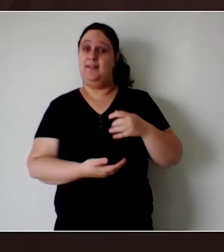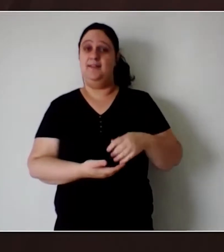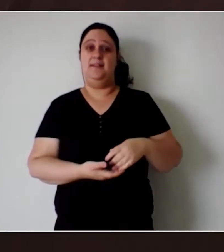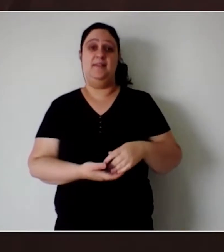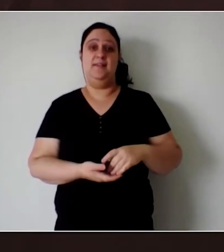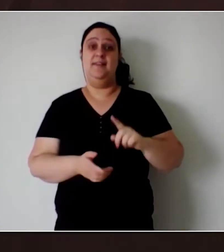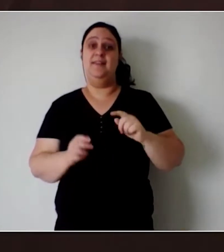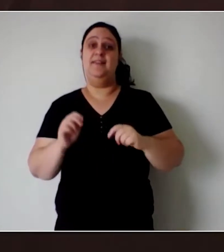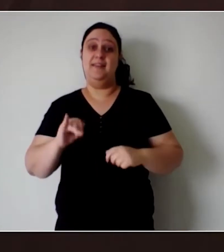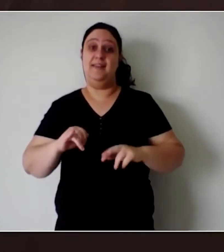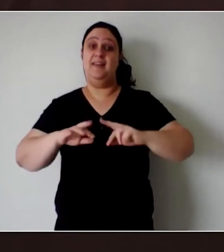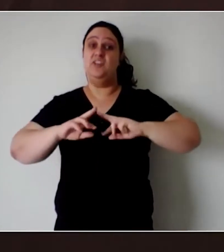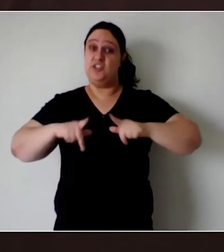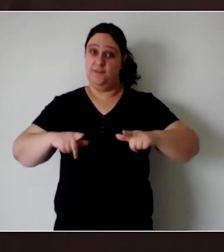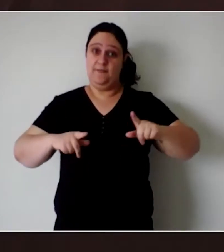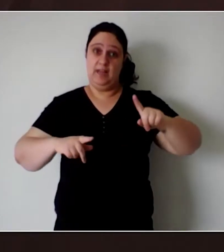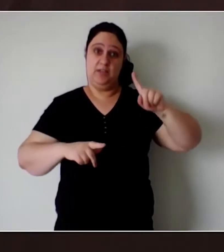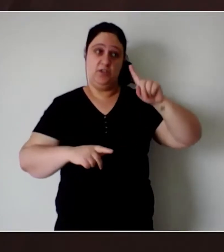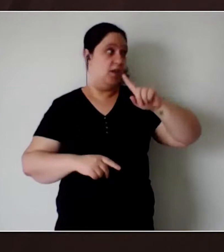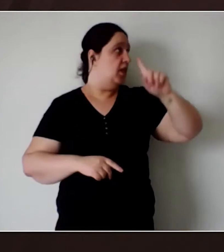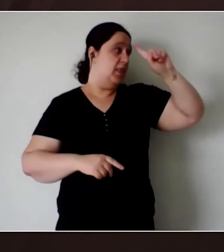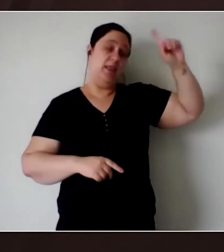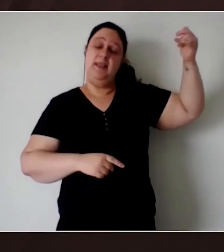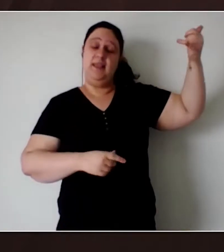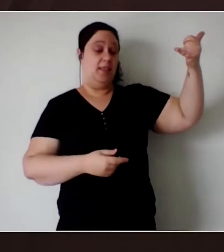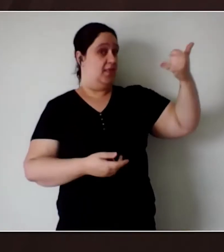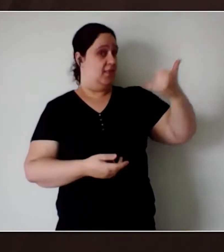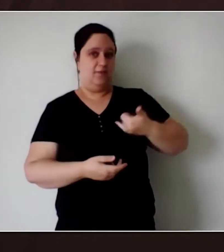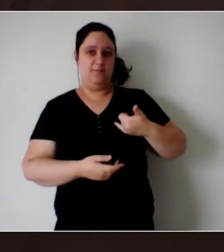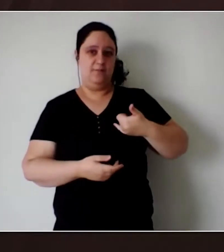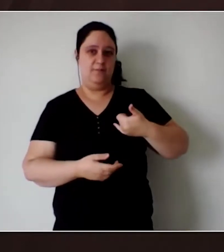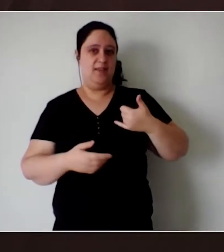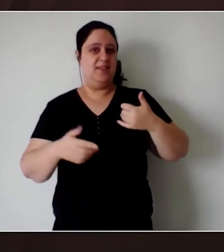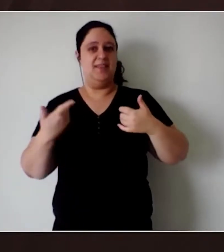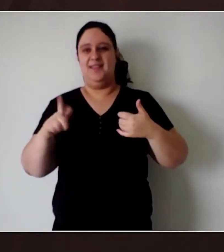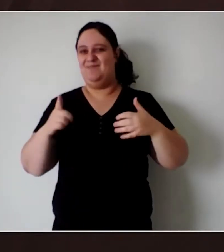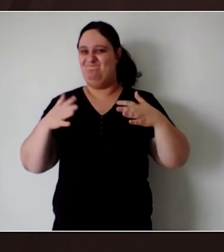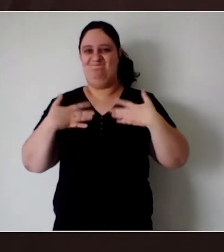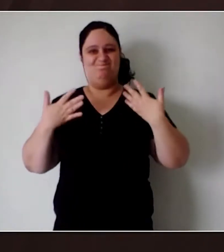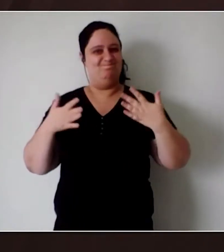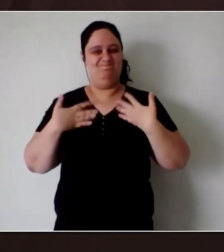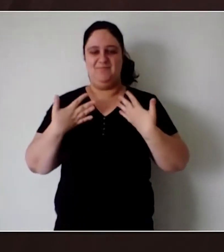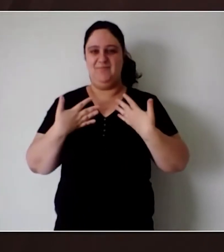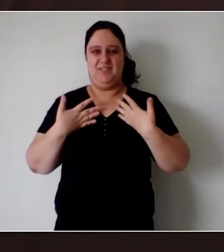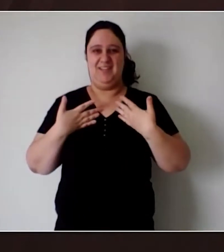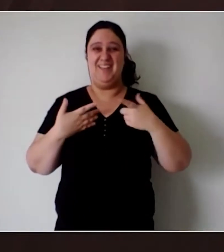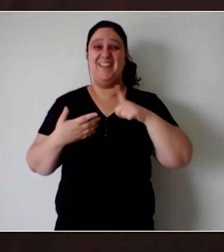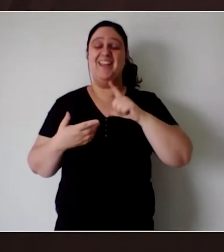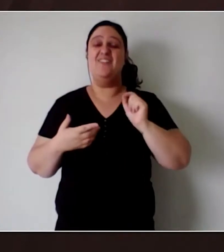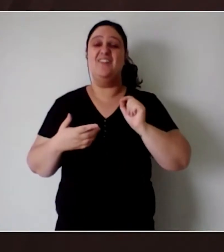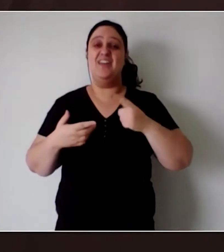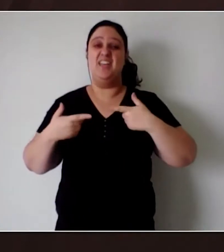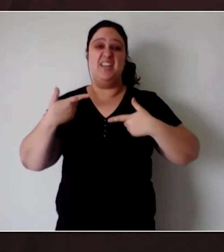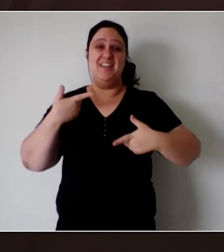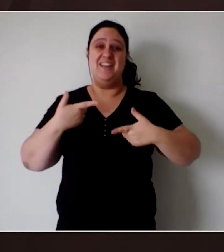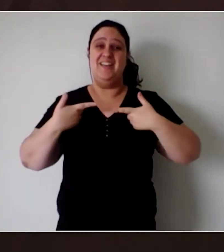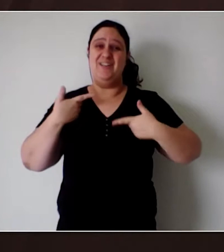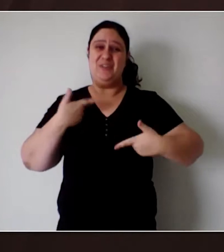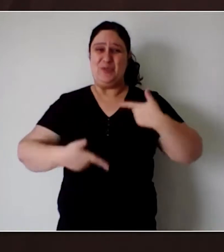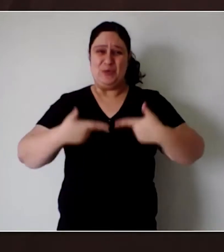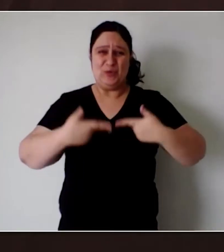produzir muitas discussões doutrinárias. Mas quando uma palavra vem de Deus, produz dentro de